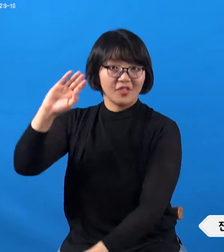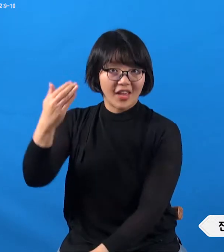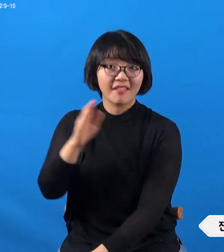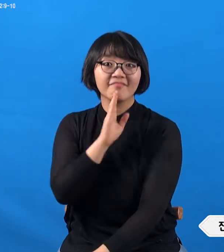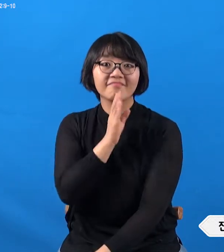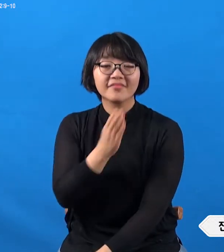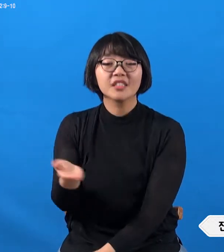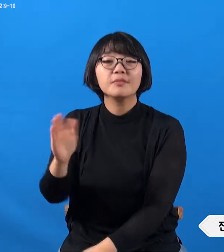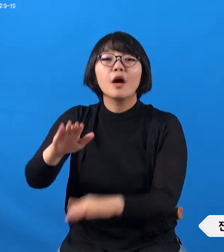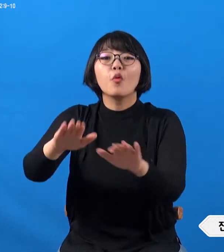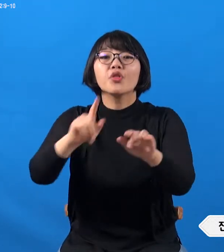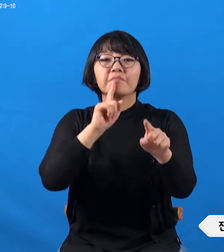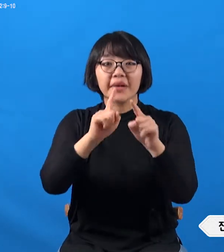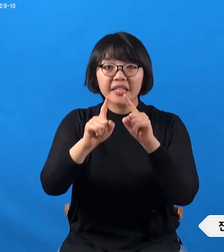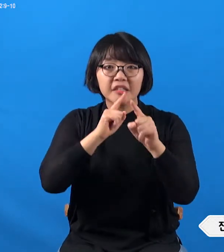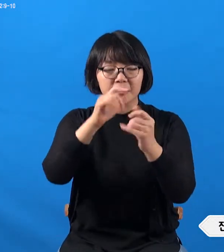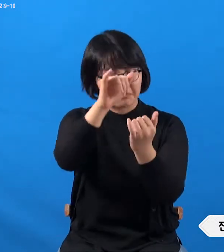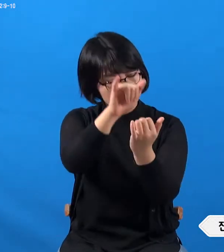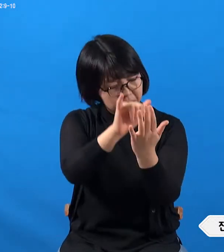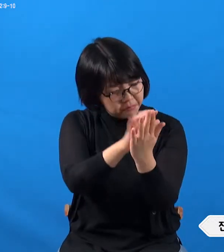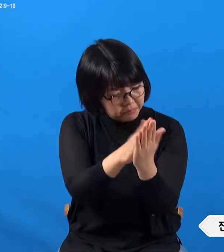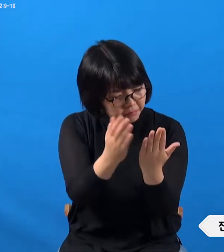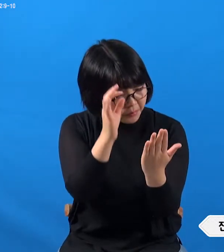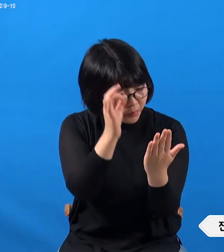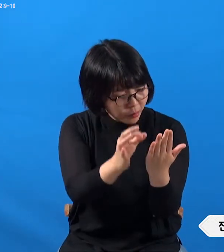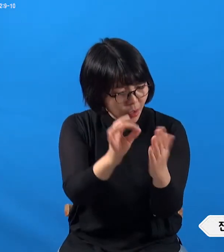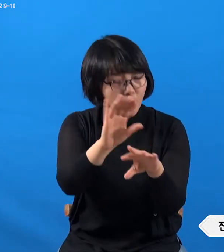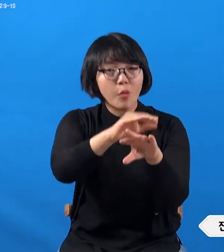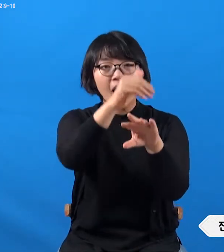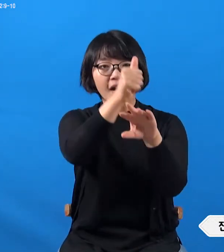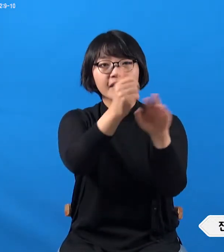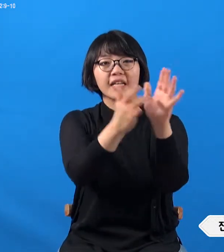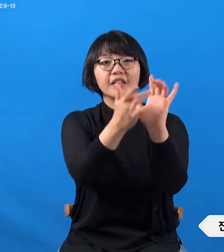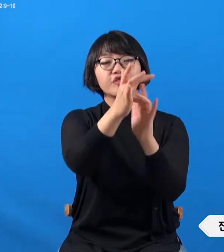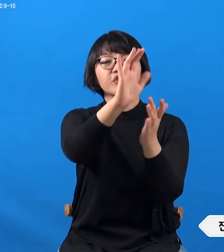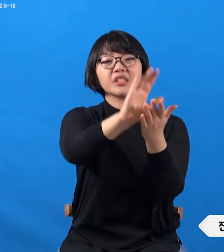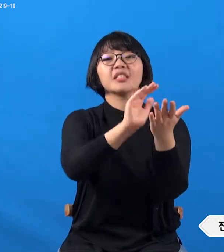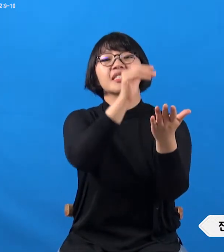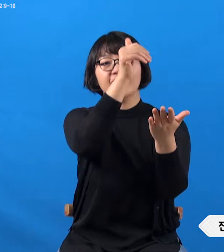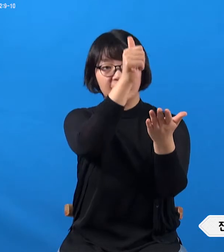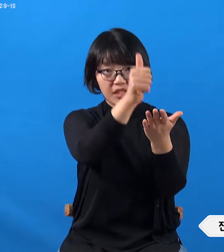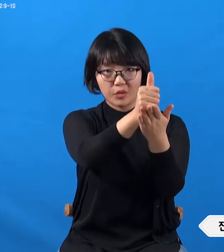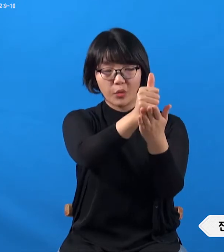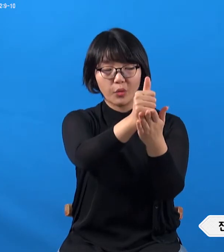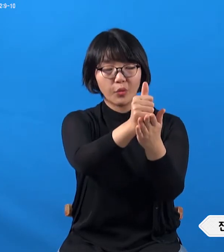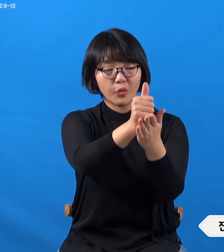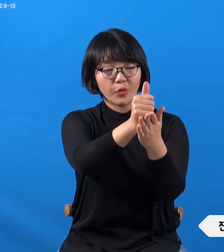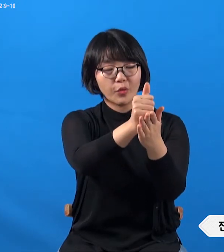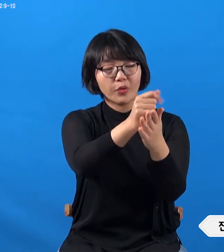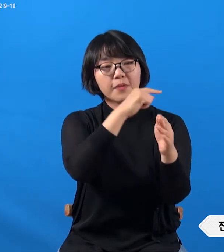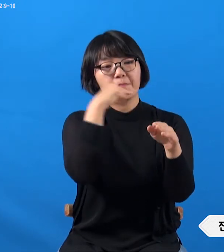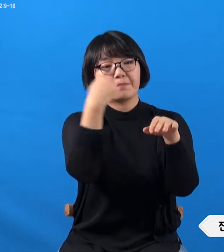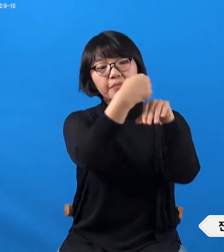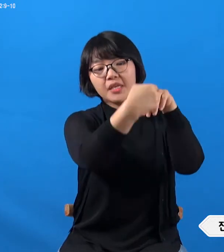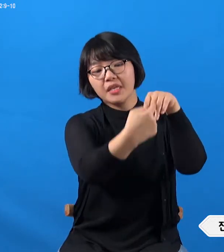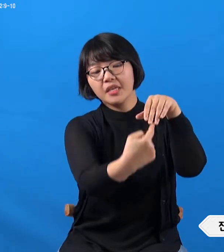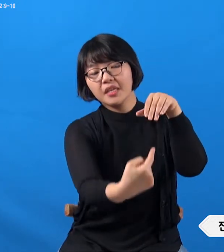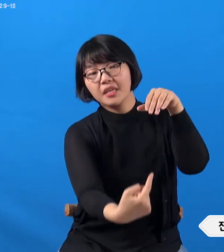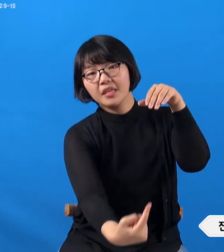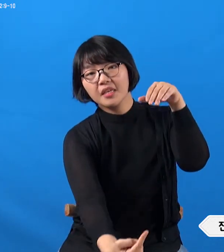그런데 오늘 성경은 바로 왕이신 예수 그리스도, 그 예수 그리스도의 라인을 따르는